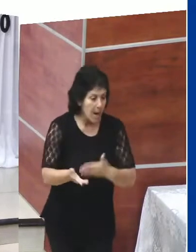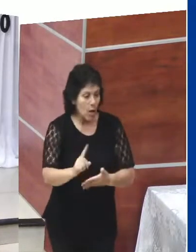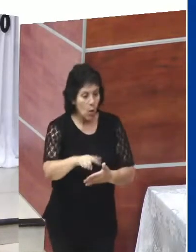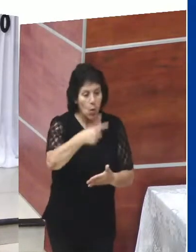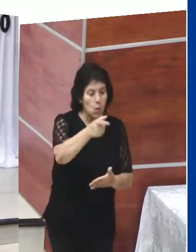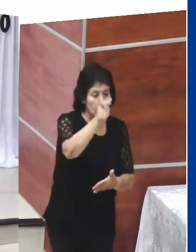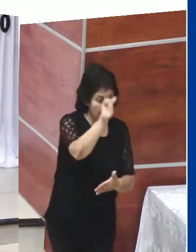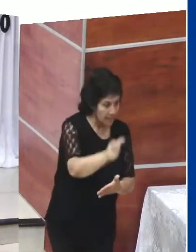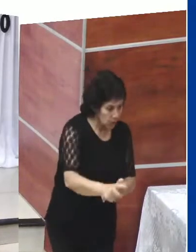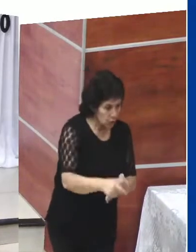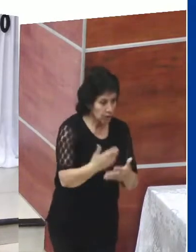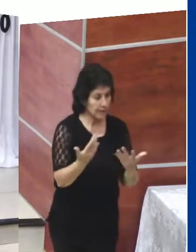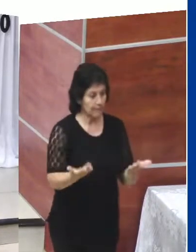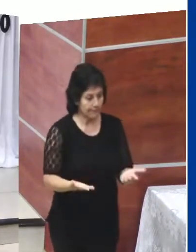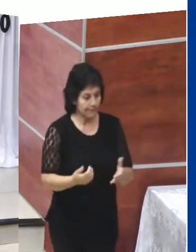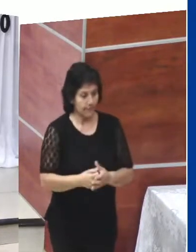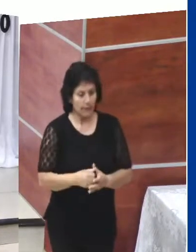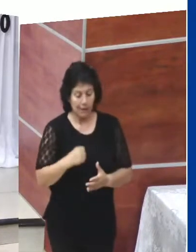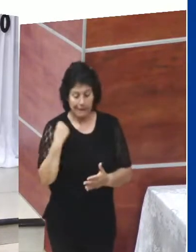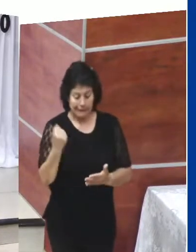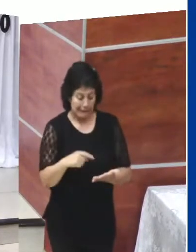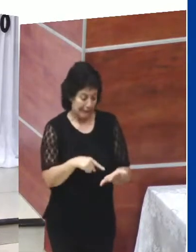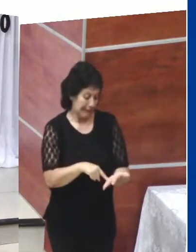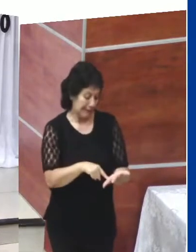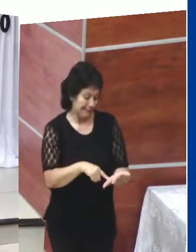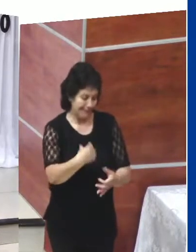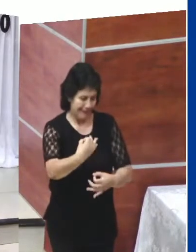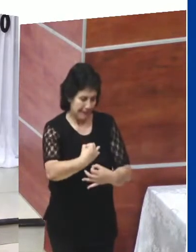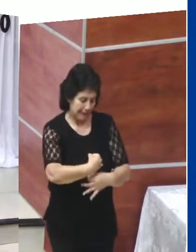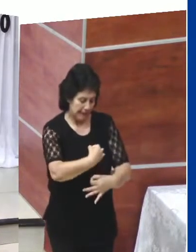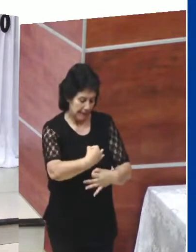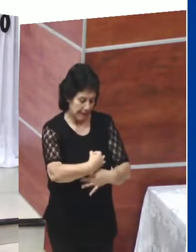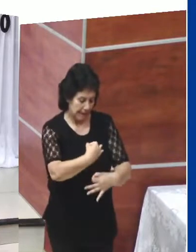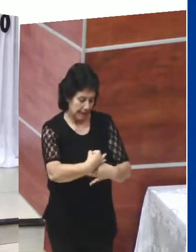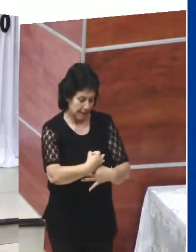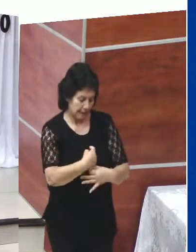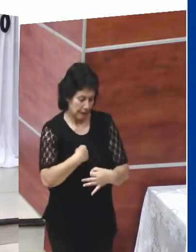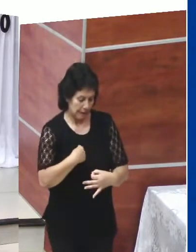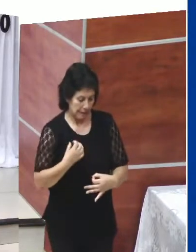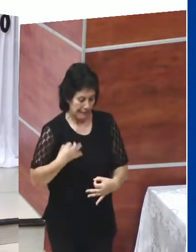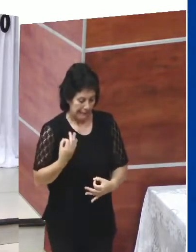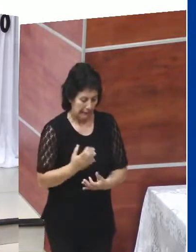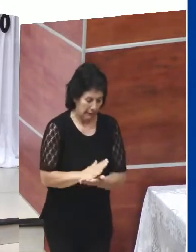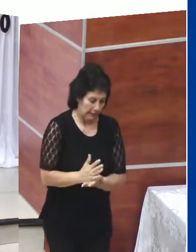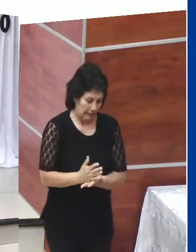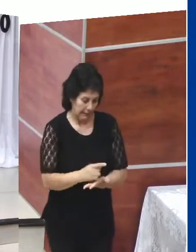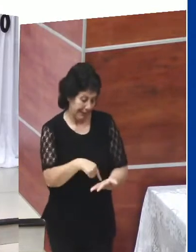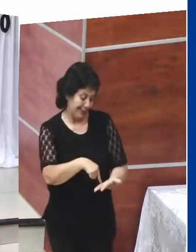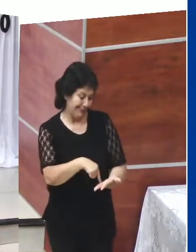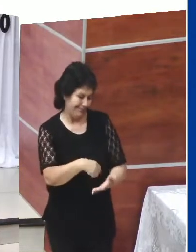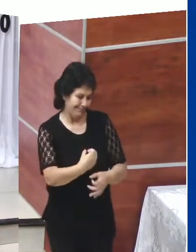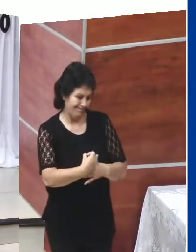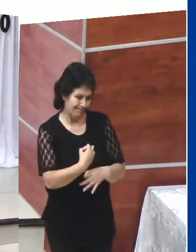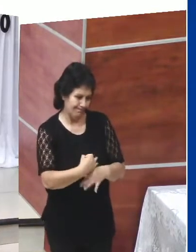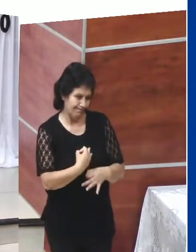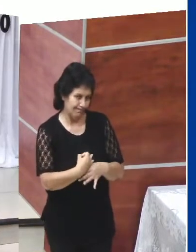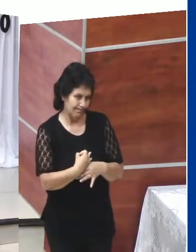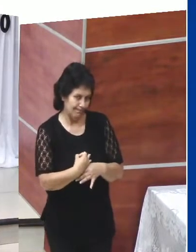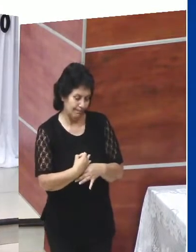que estoy haciendo que no corresponde hacerlas. Hay cosas que debo hacer y no las estoy haciendo.